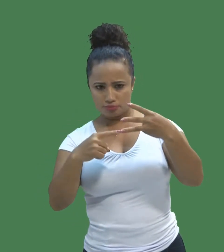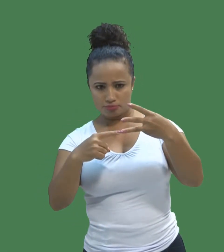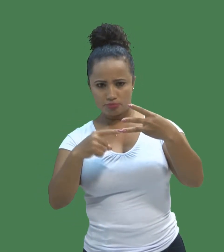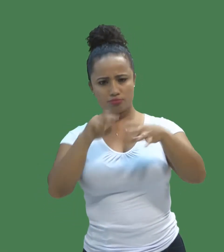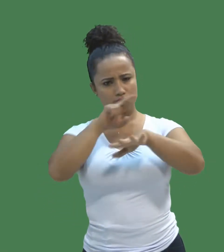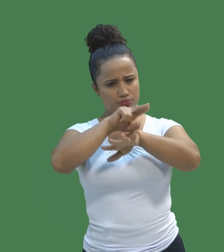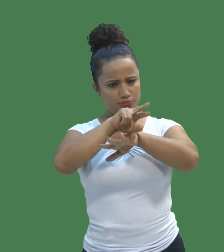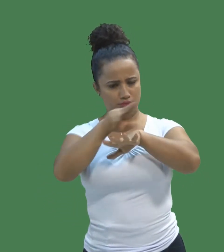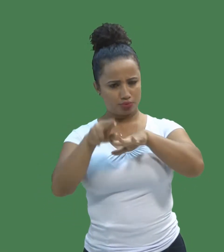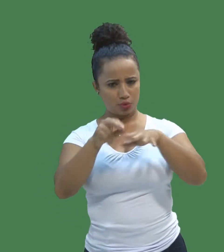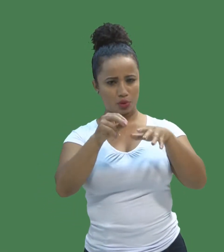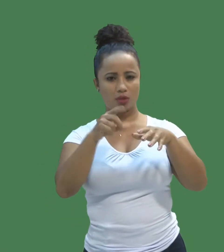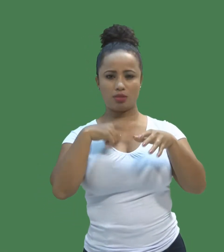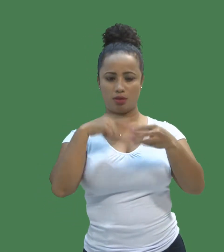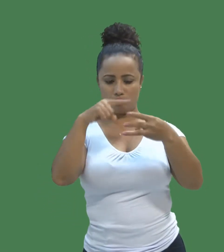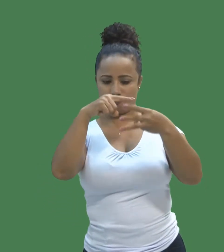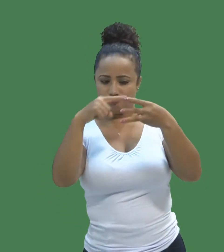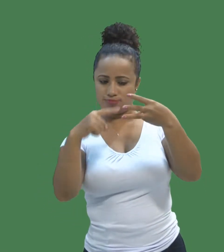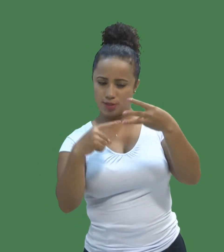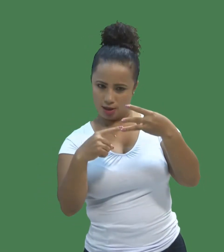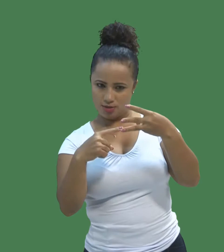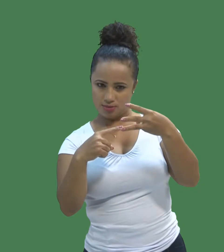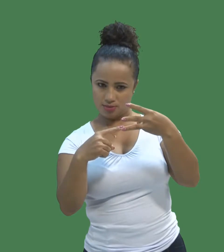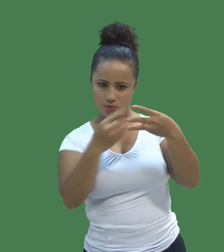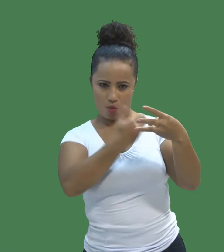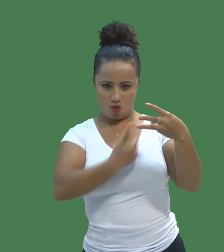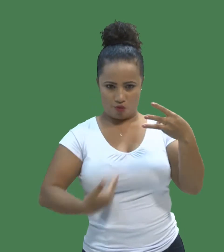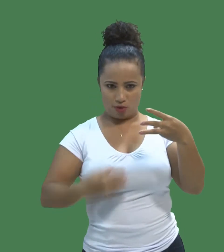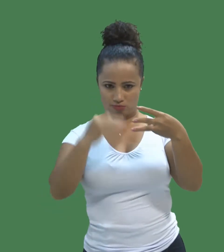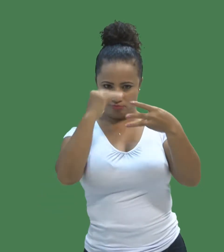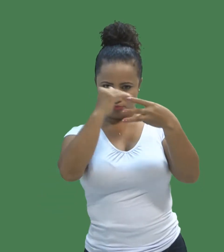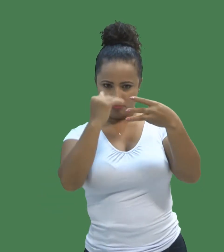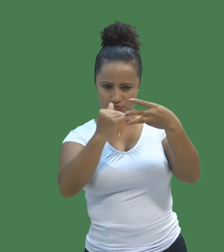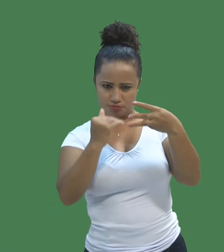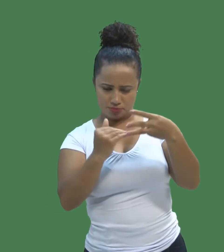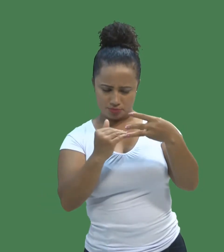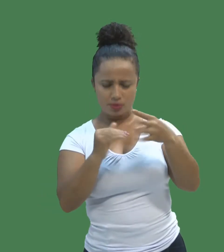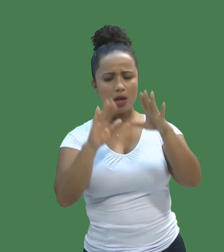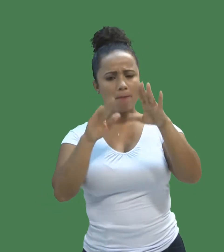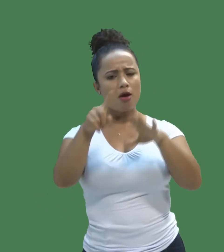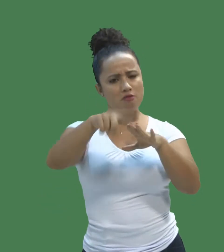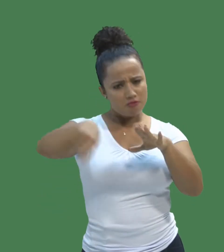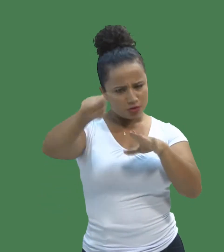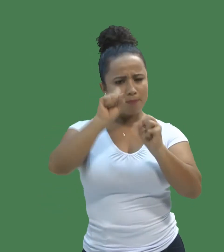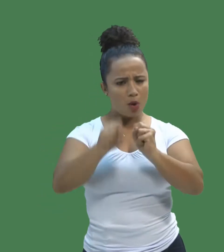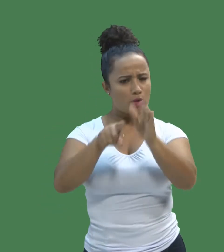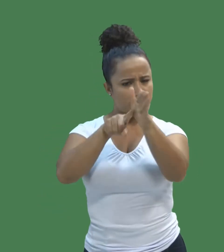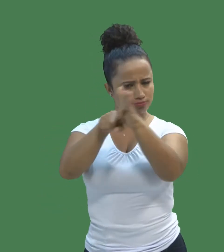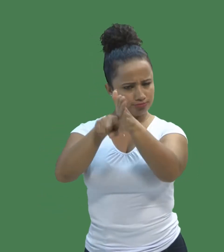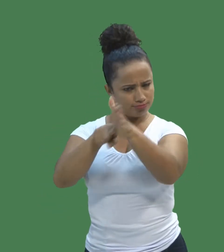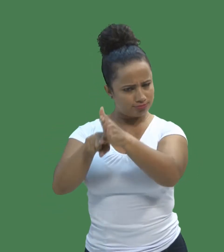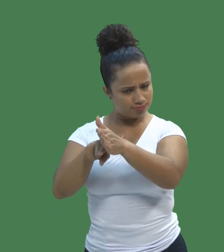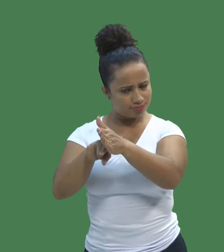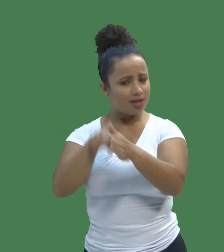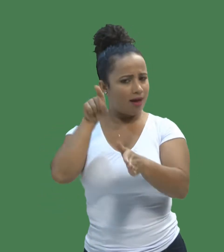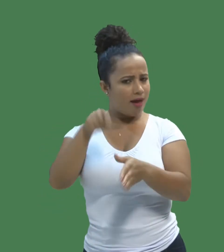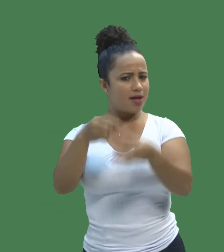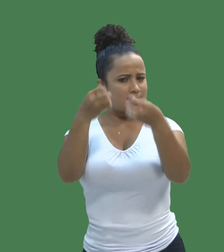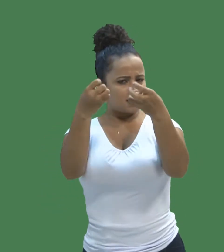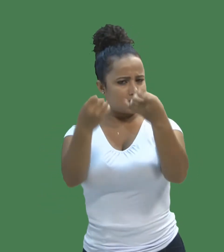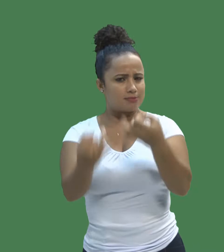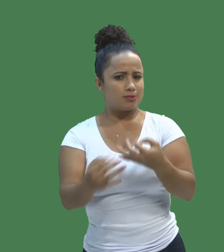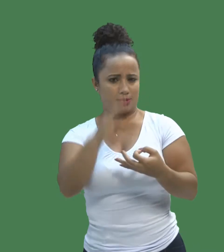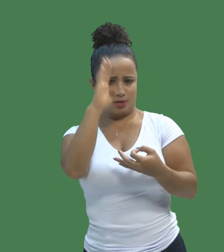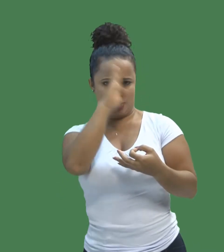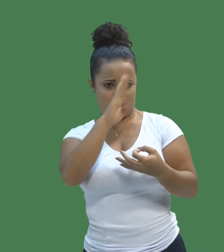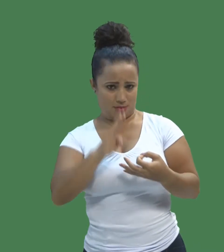governo é constituído por 3 poderes, etc. Examine vocês mesmos e verá o que eu estou lhes